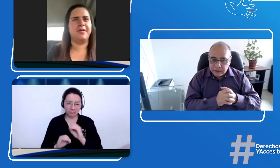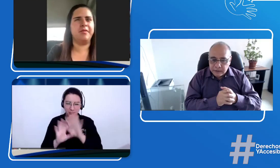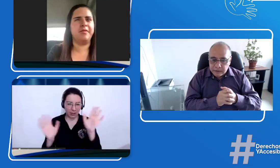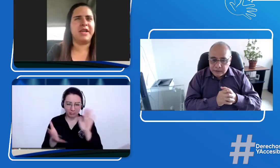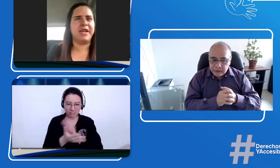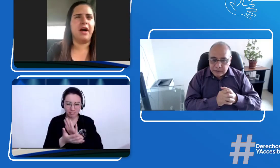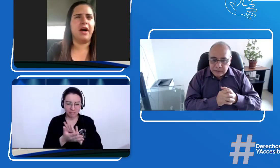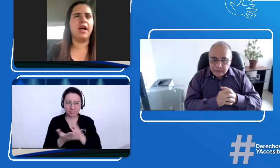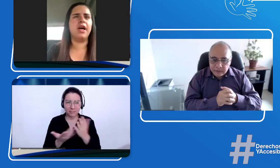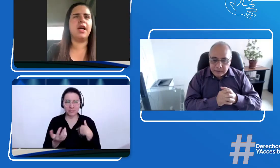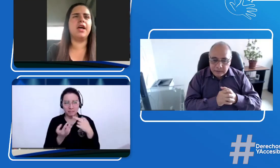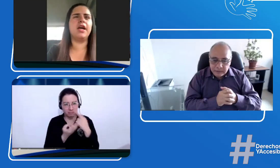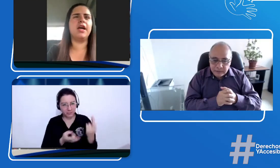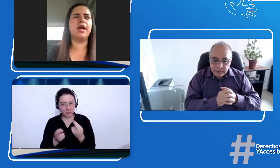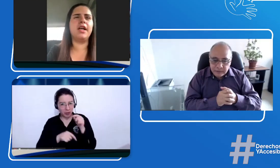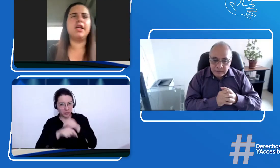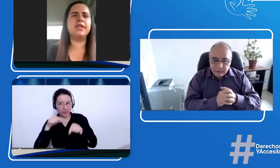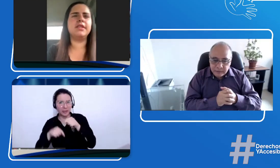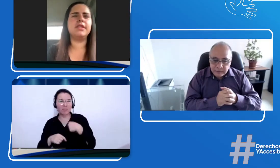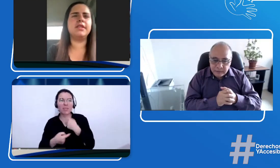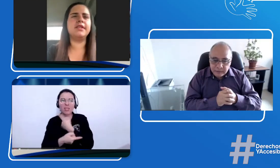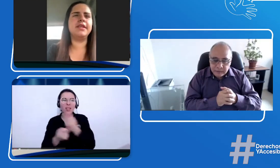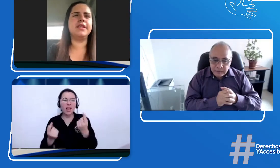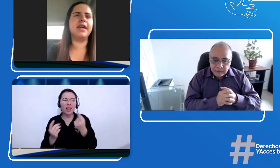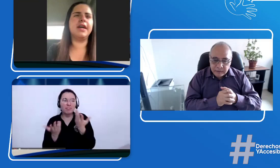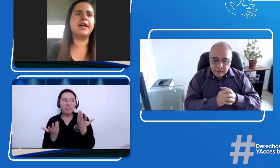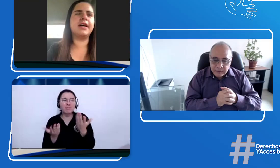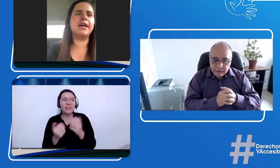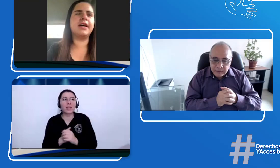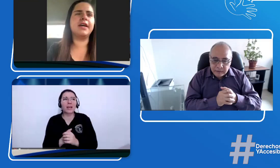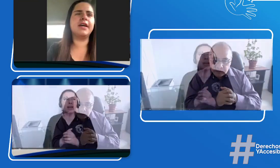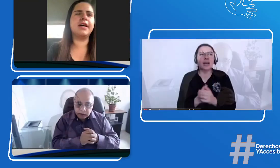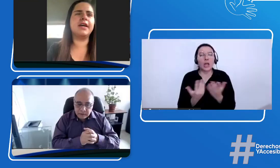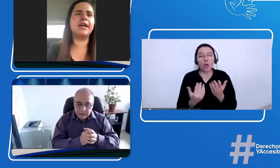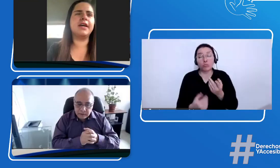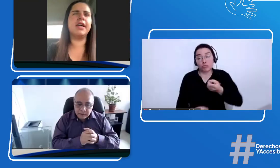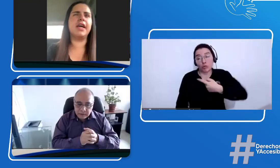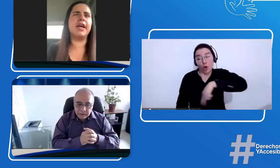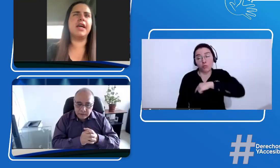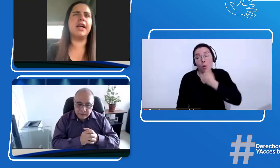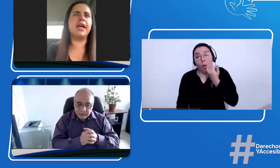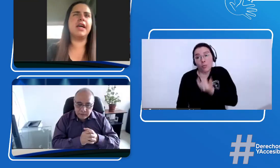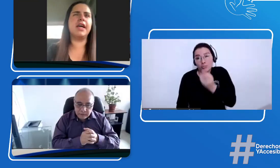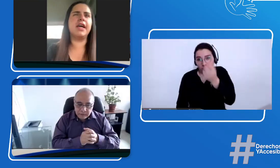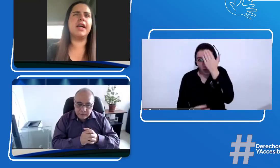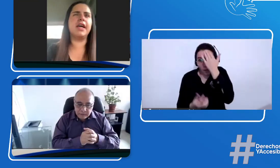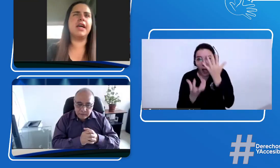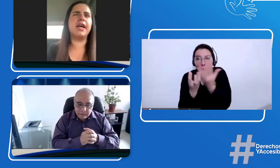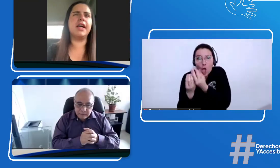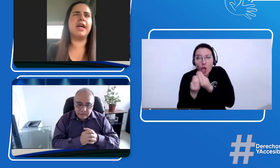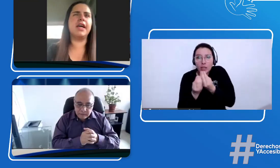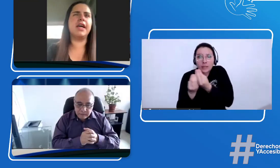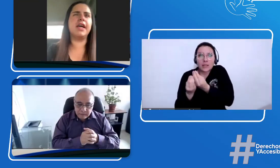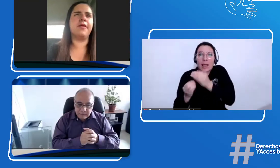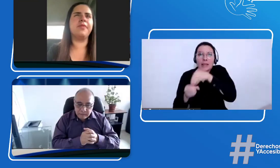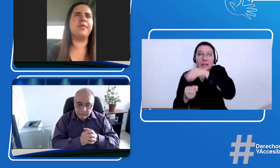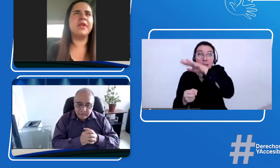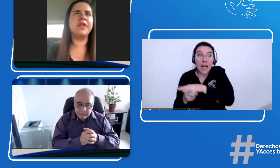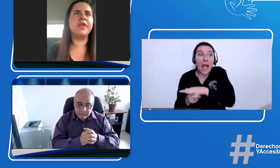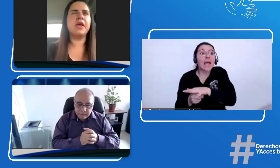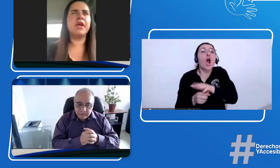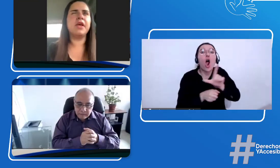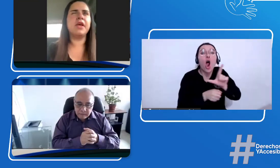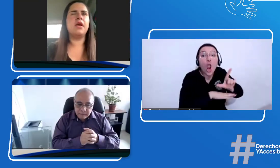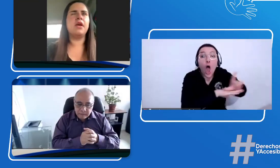Mira, les decía que nosotros tenemos un consejo distrital y 20 consejos locales.